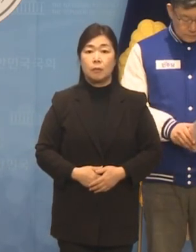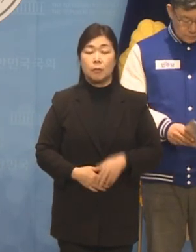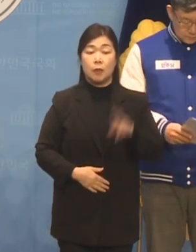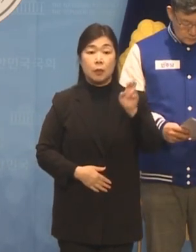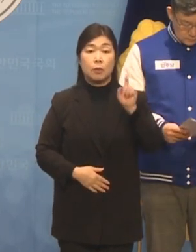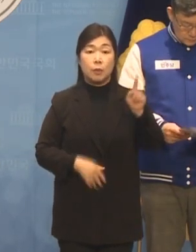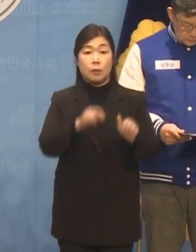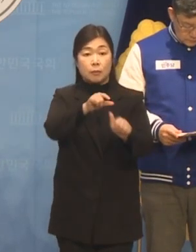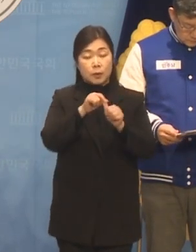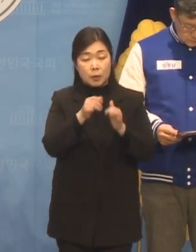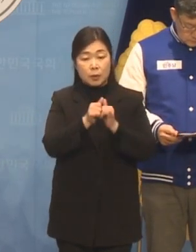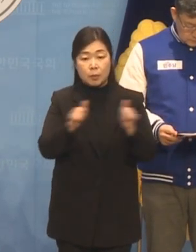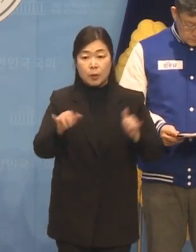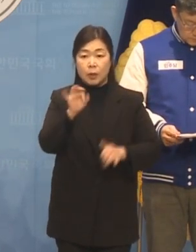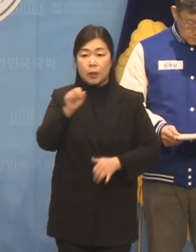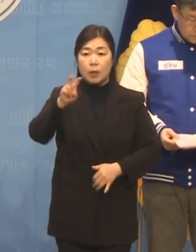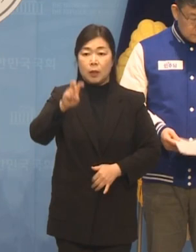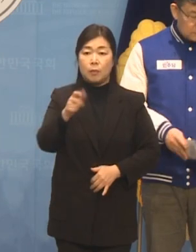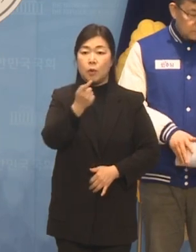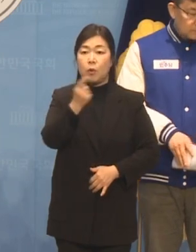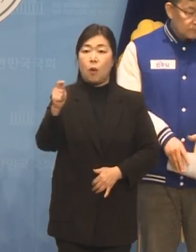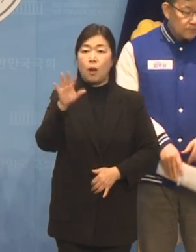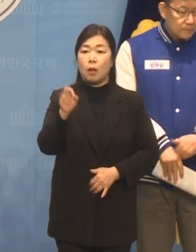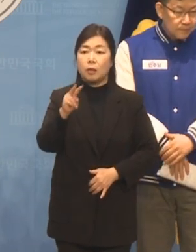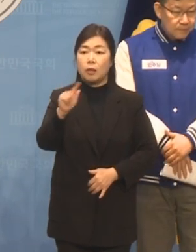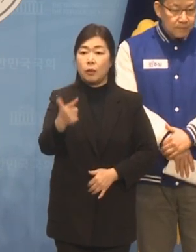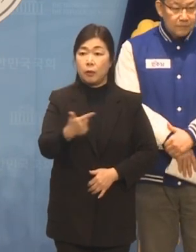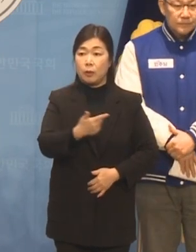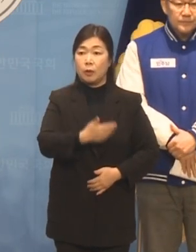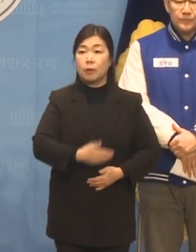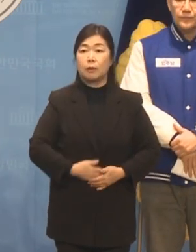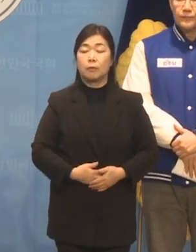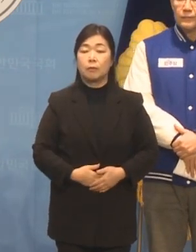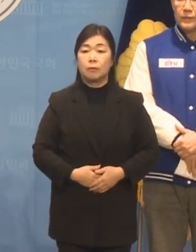21호 인재 임광현 인재님 참석하셨습니다.